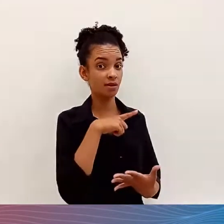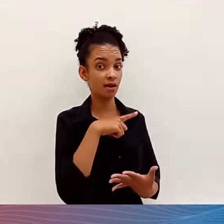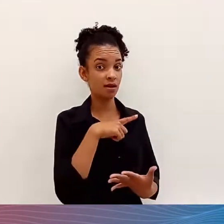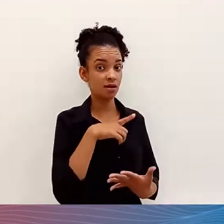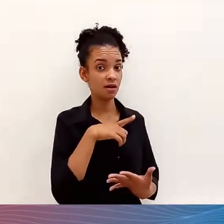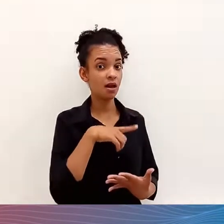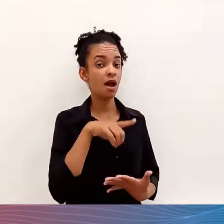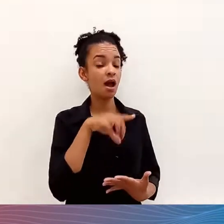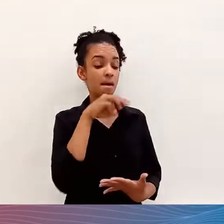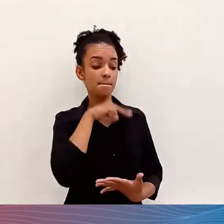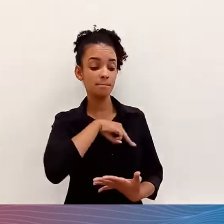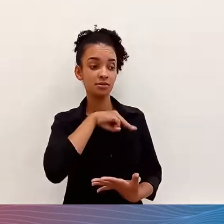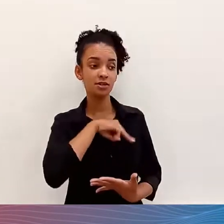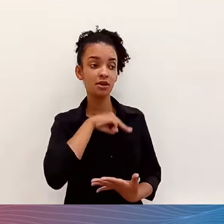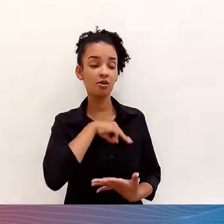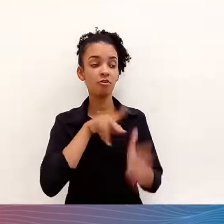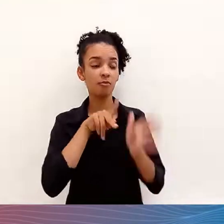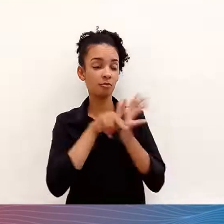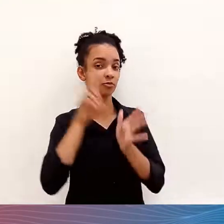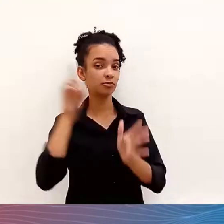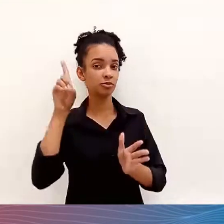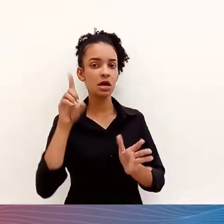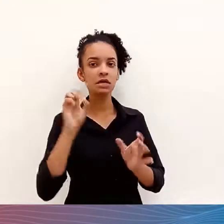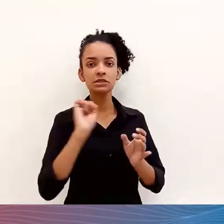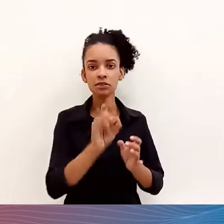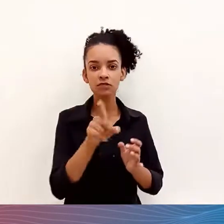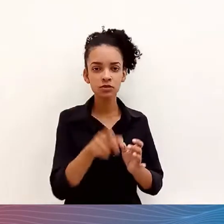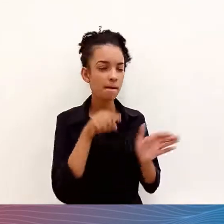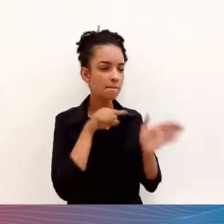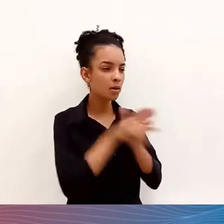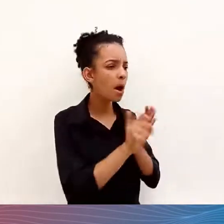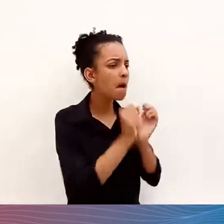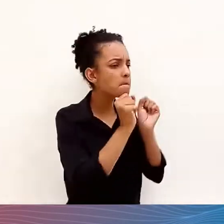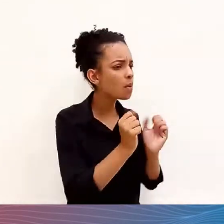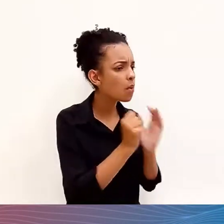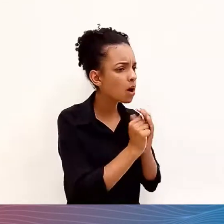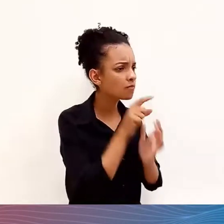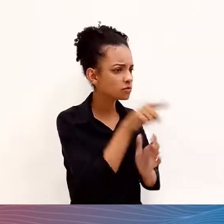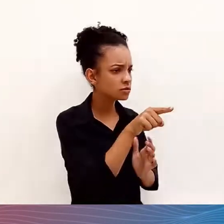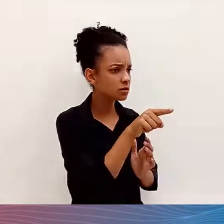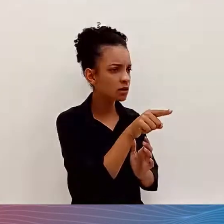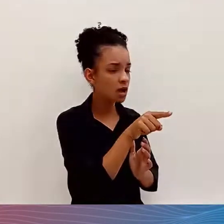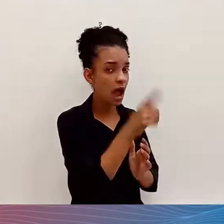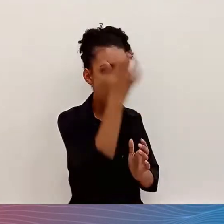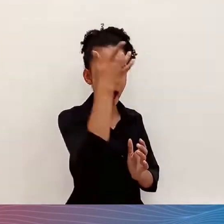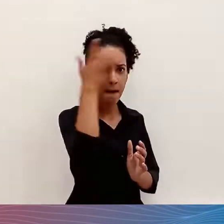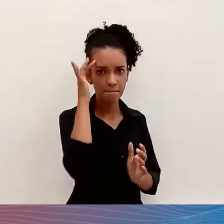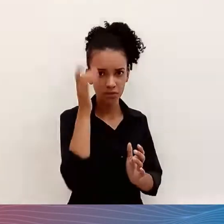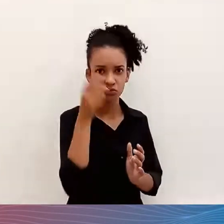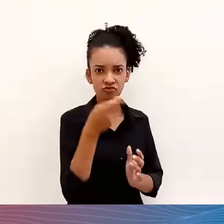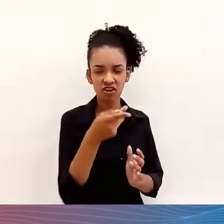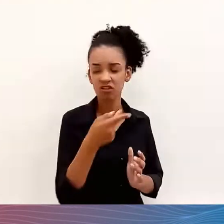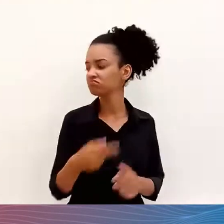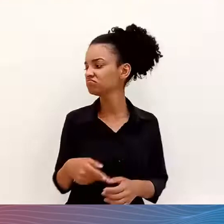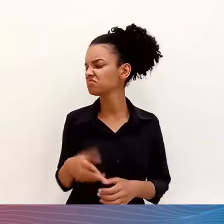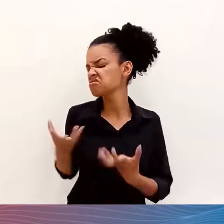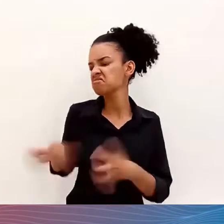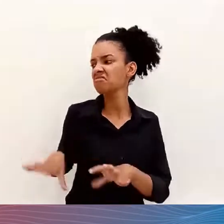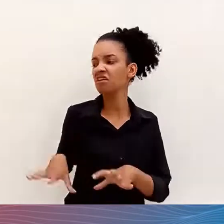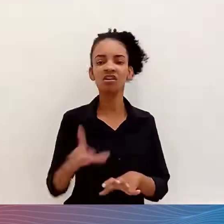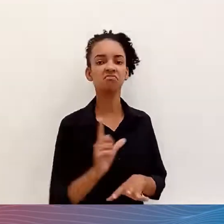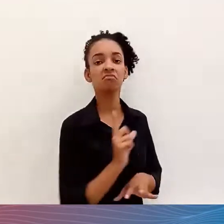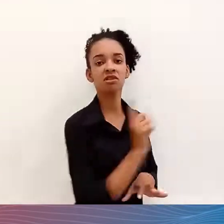por você? Ele vira as costas e fala, não quero, vai embora. Mas quem sabe na outra oportunidade ele